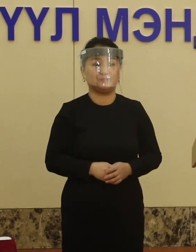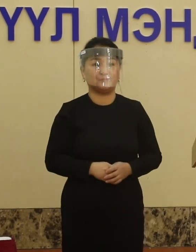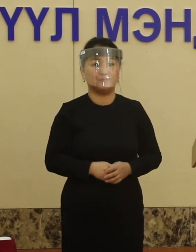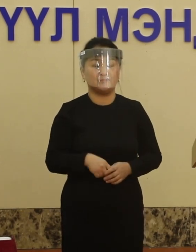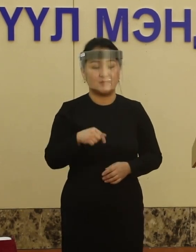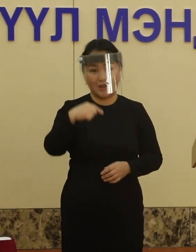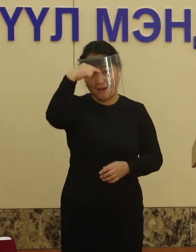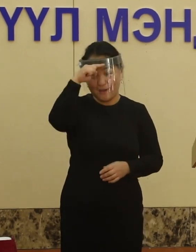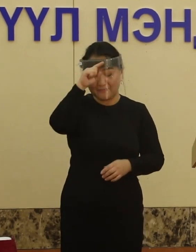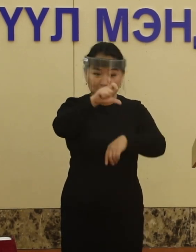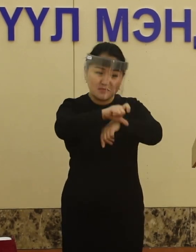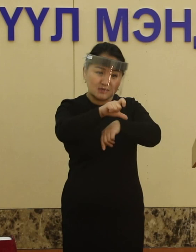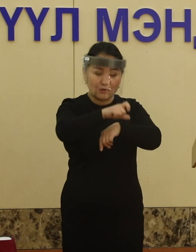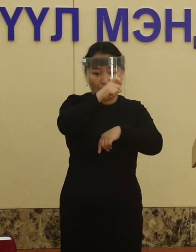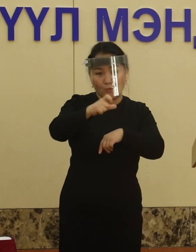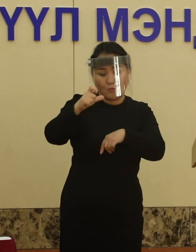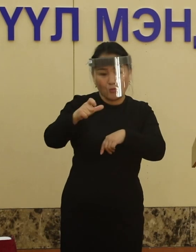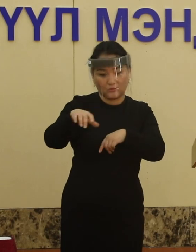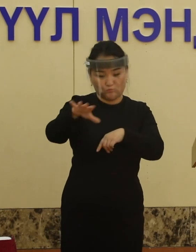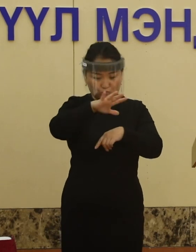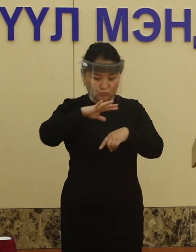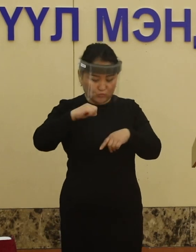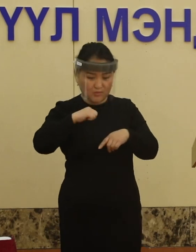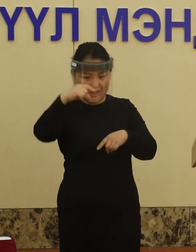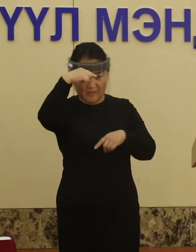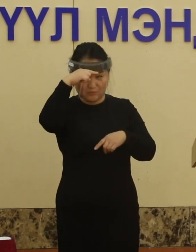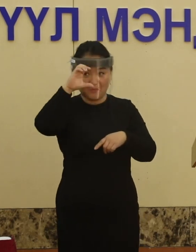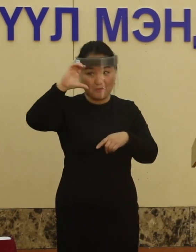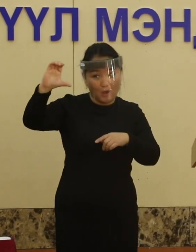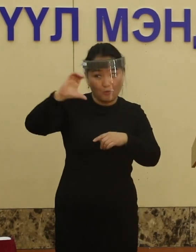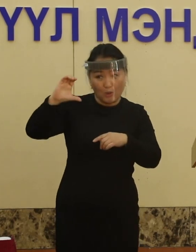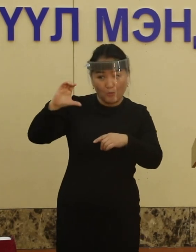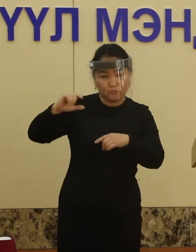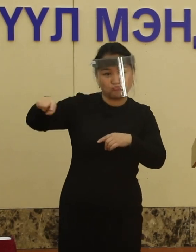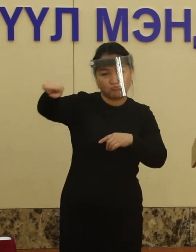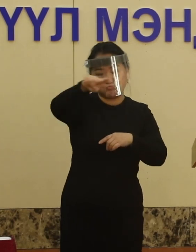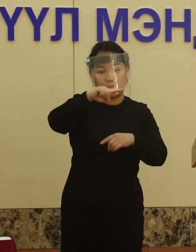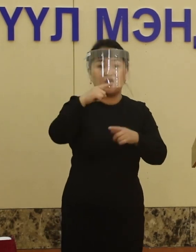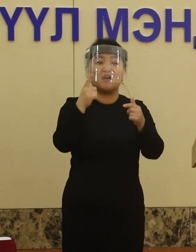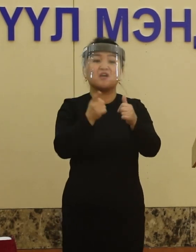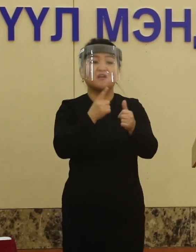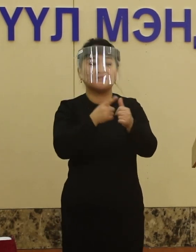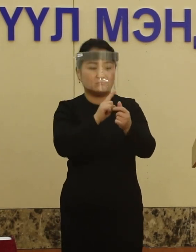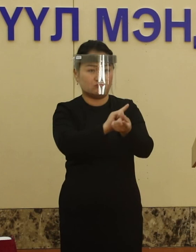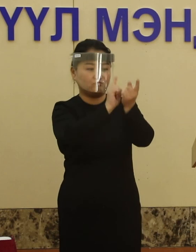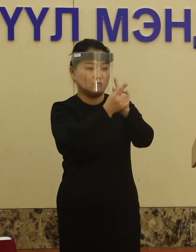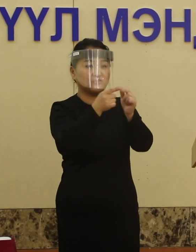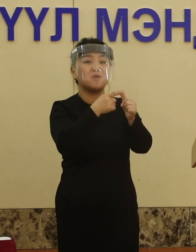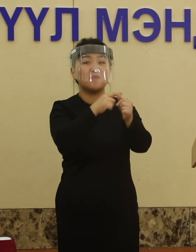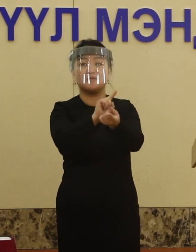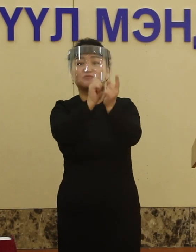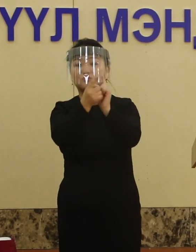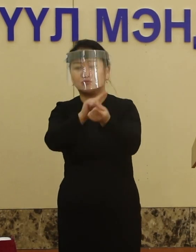ийм чимлэгийн мэрэгжилтнүүдэ бүгдийн эрүүл мэндийн байгууллагууд яг нэрээр нь хиний оронд хэн ажиллах ёстой, хэд хоног